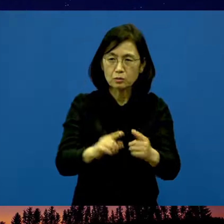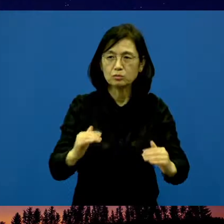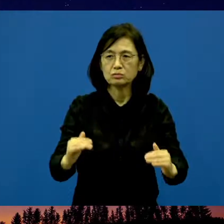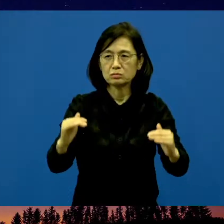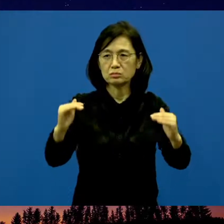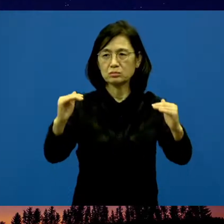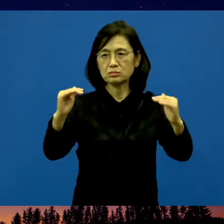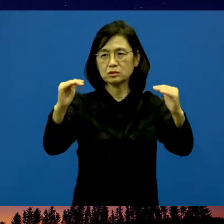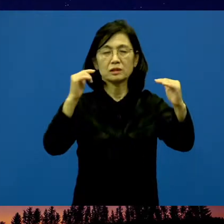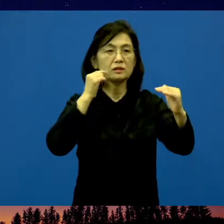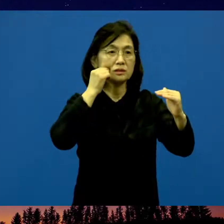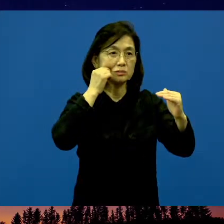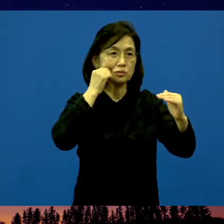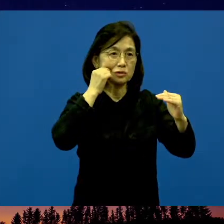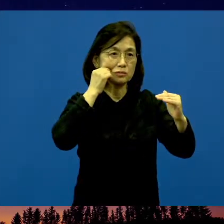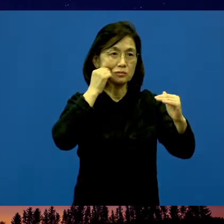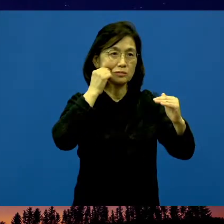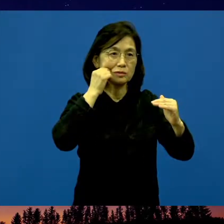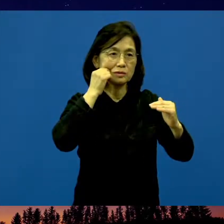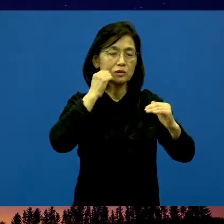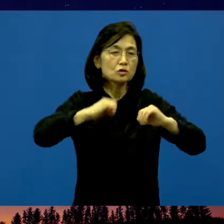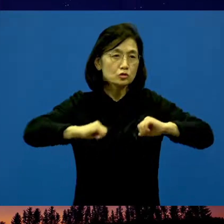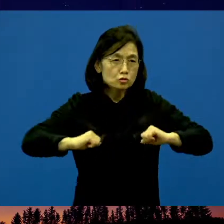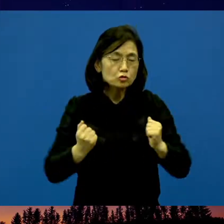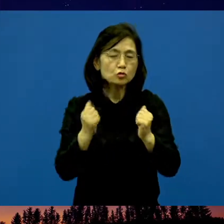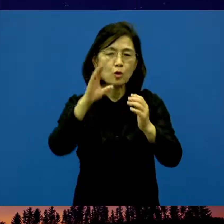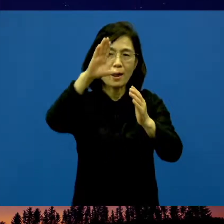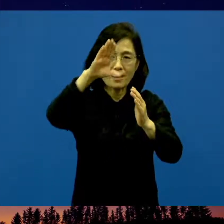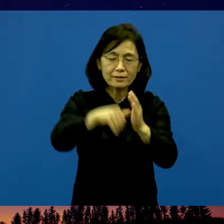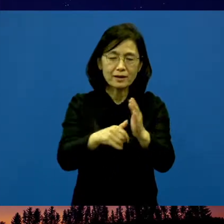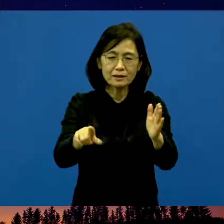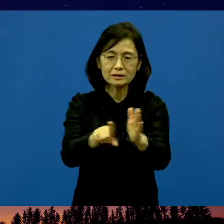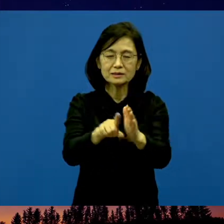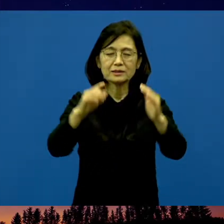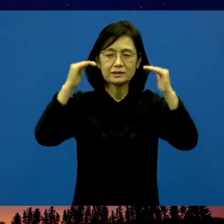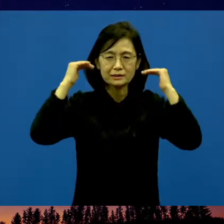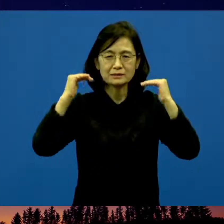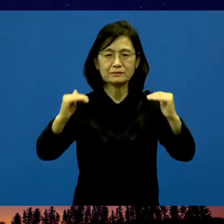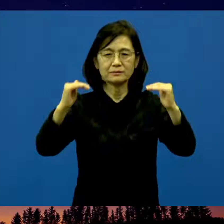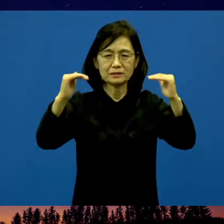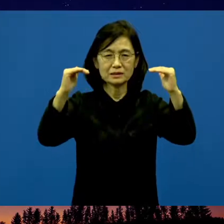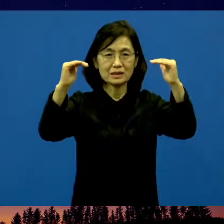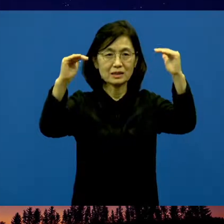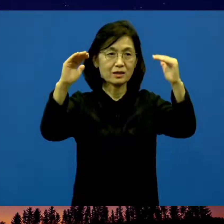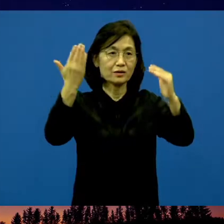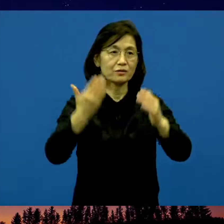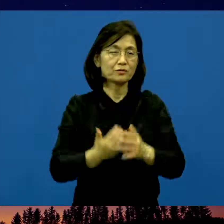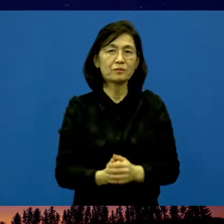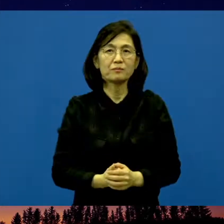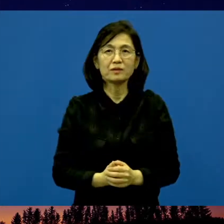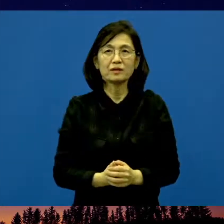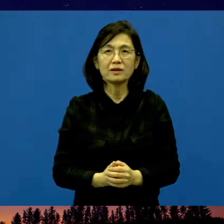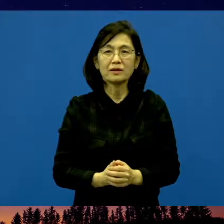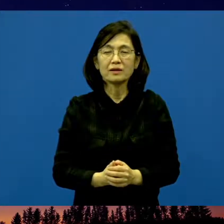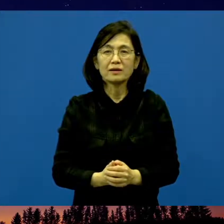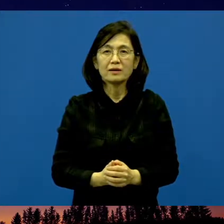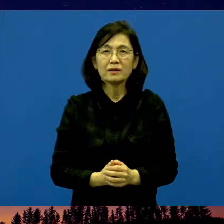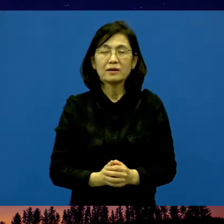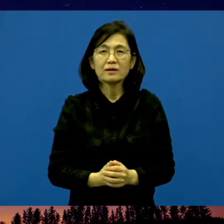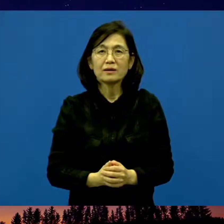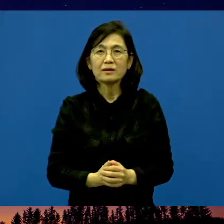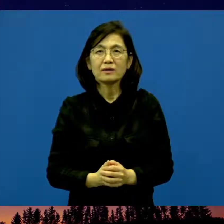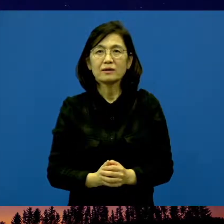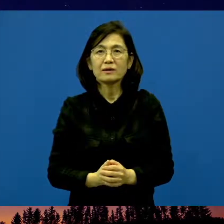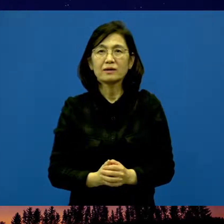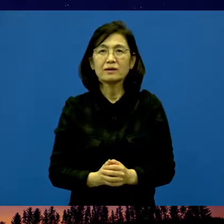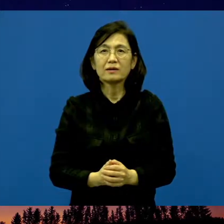앞으로 가는 것입니다. 머리로 아는 것이 성숙이 아니라는 거죠. 순종이란 대가지불을 해야 되고 이 대가지불이 결국은 구원으로